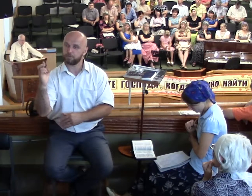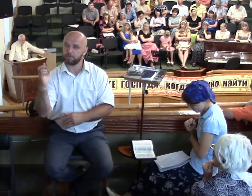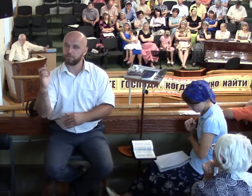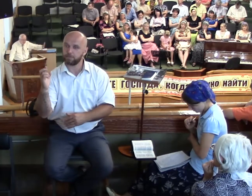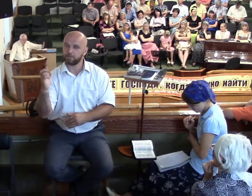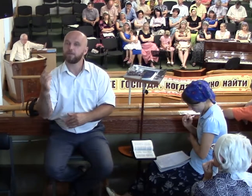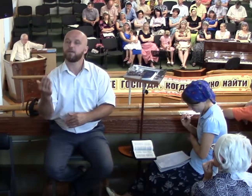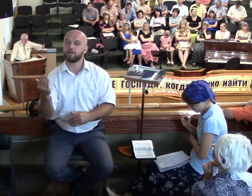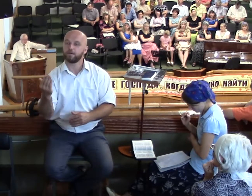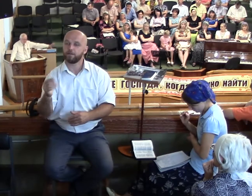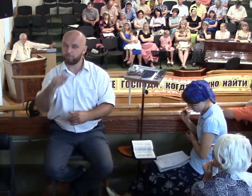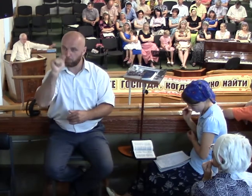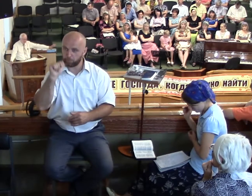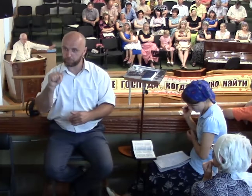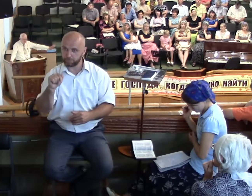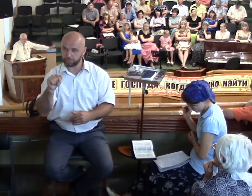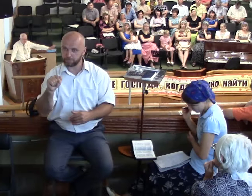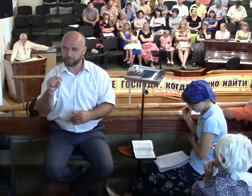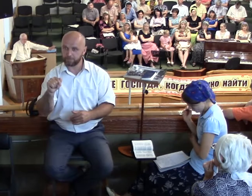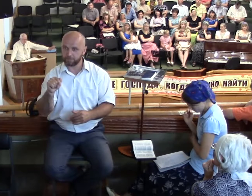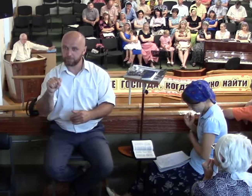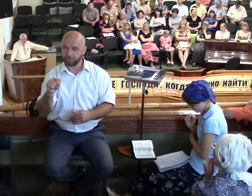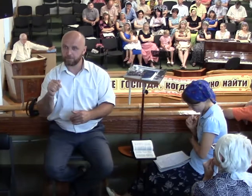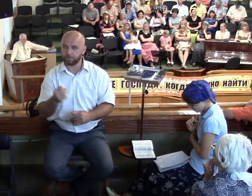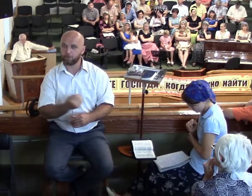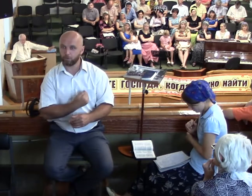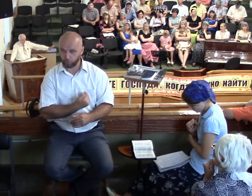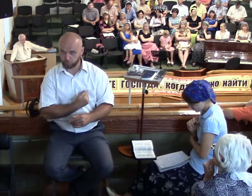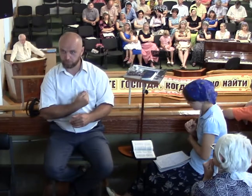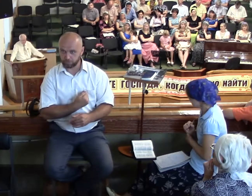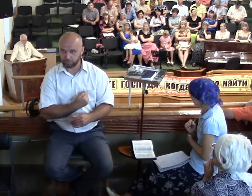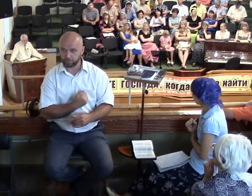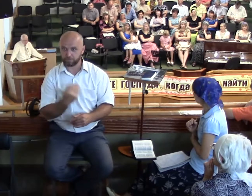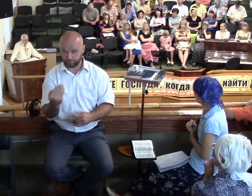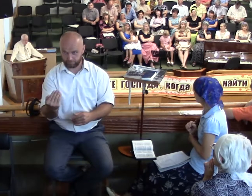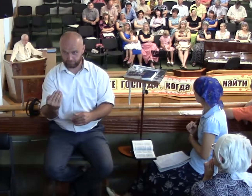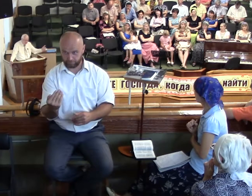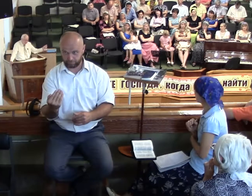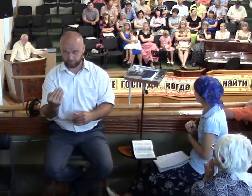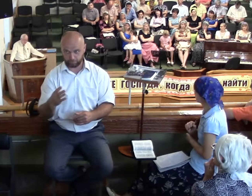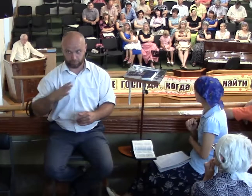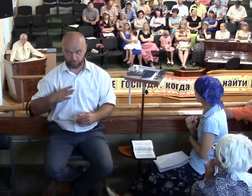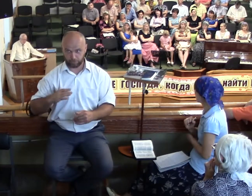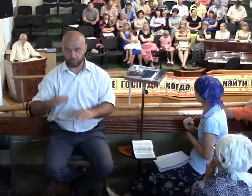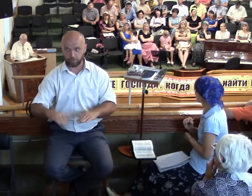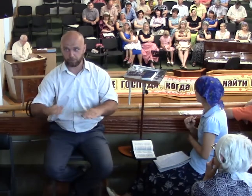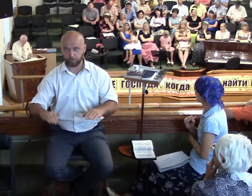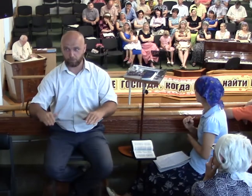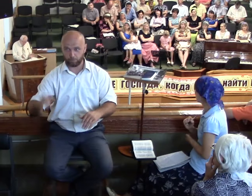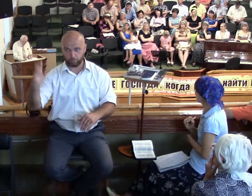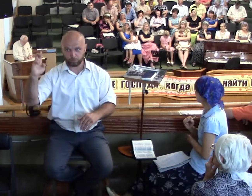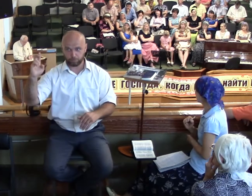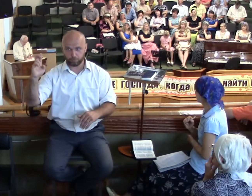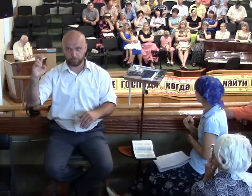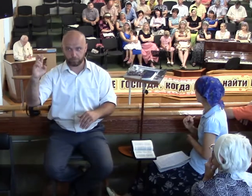И вот эти дети были ничейные. У меня лежит фотография на столике. В кабинете сестра